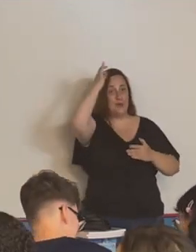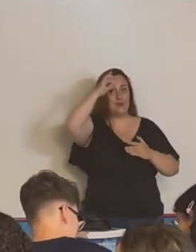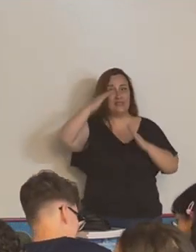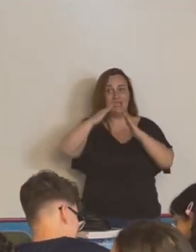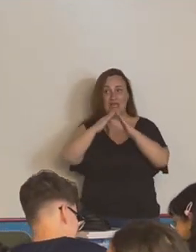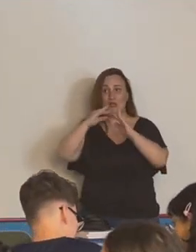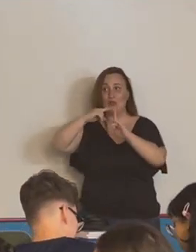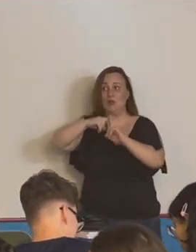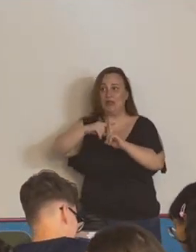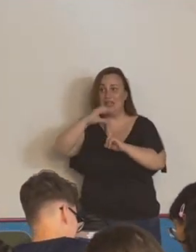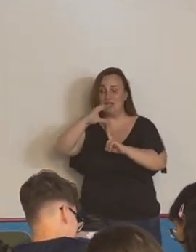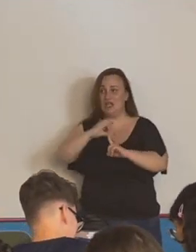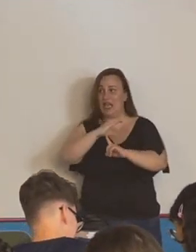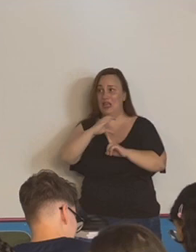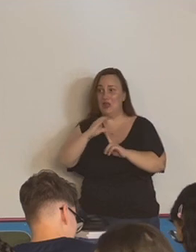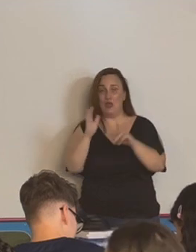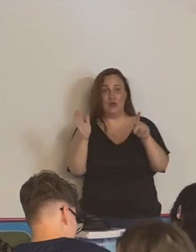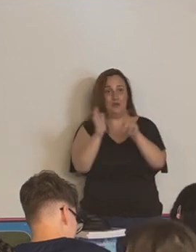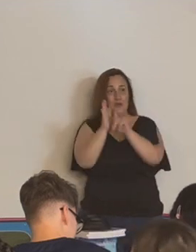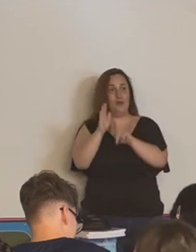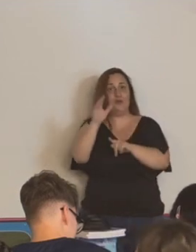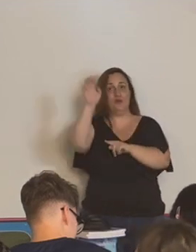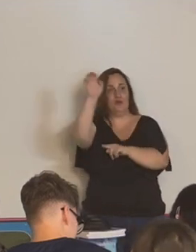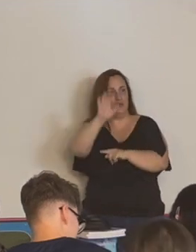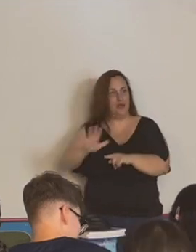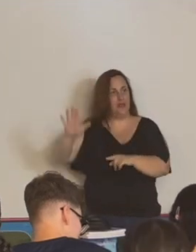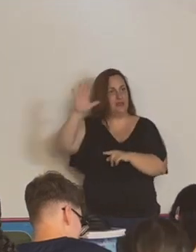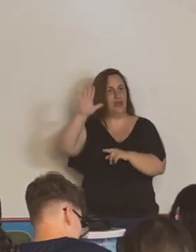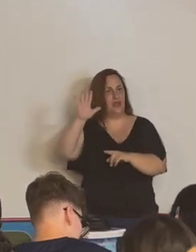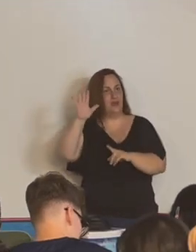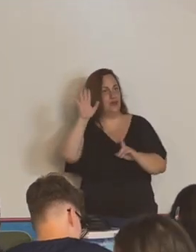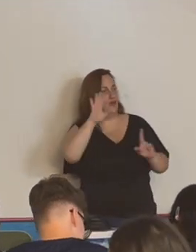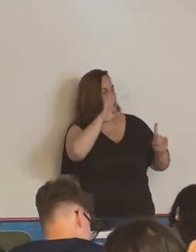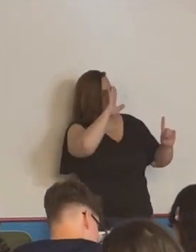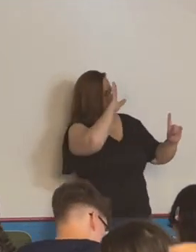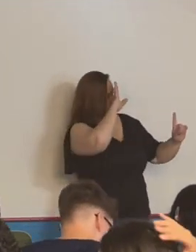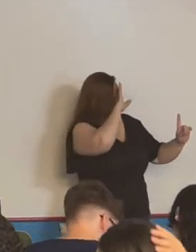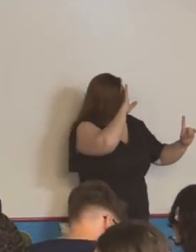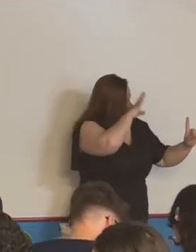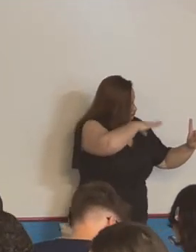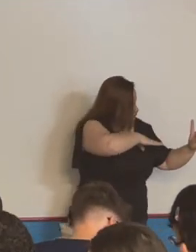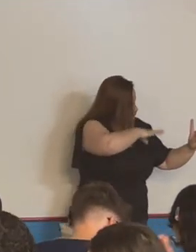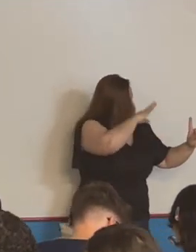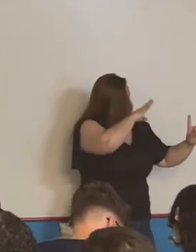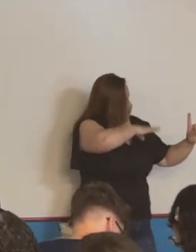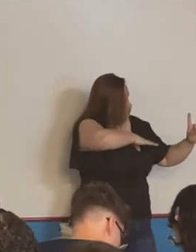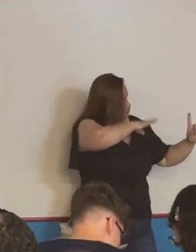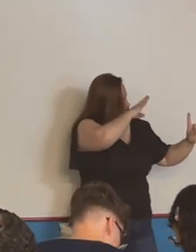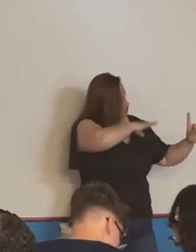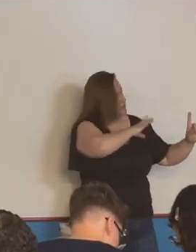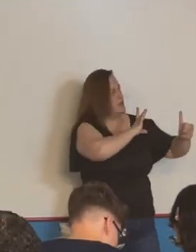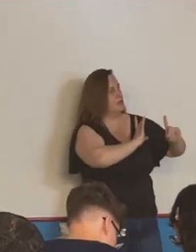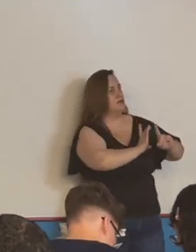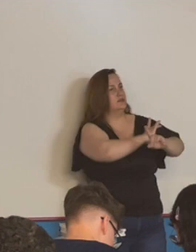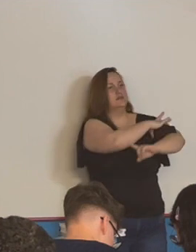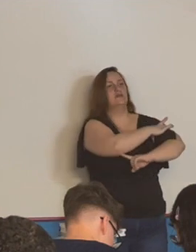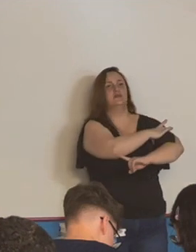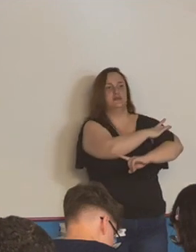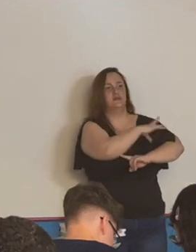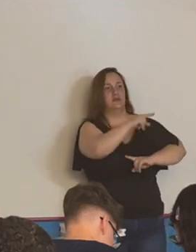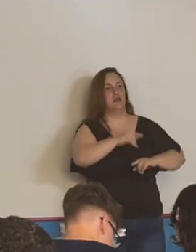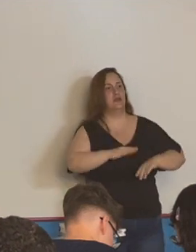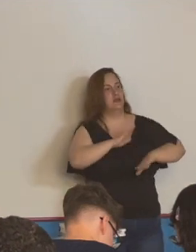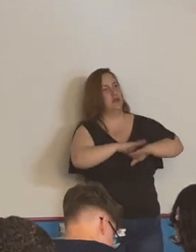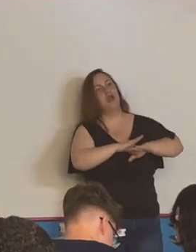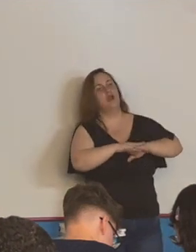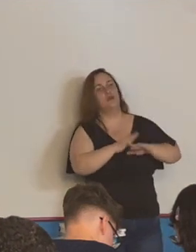ocidental, europeia, para a religião africana, e todo esse embate que aconteceu durante o